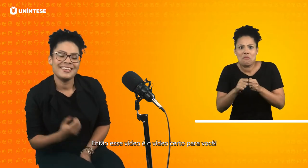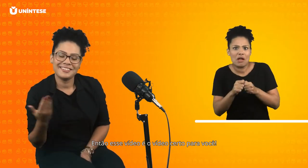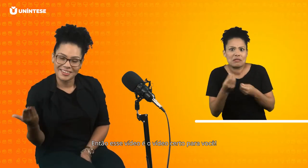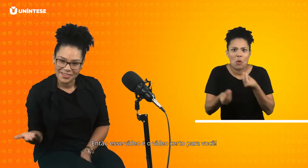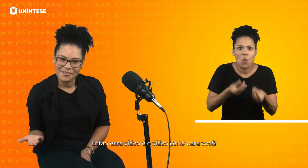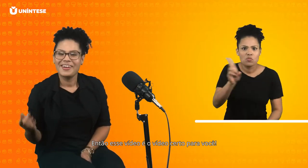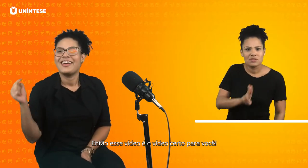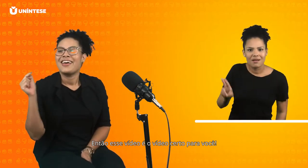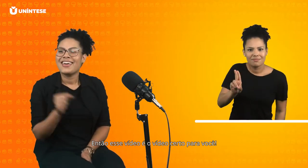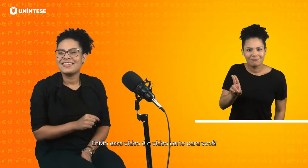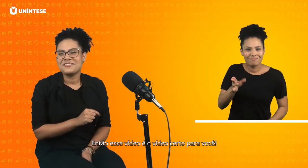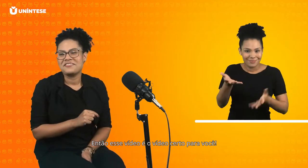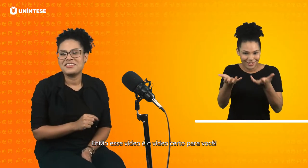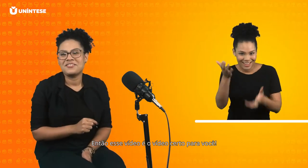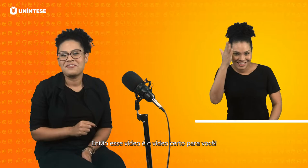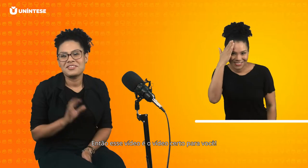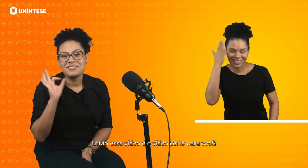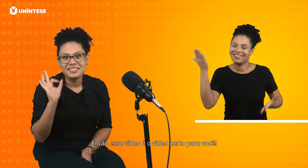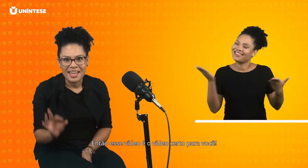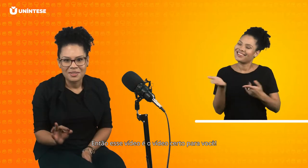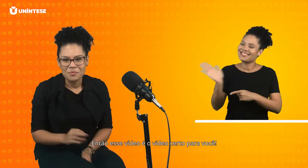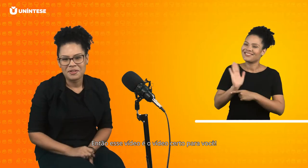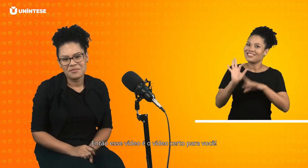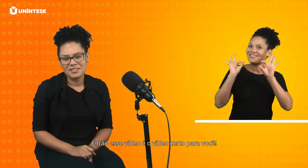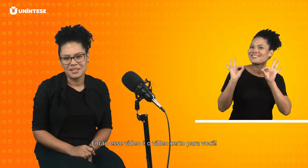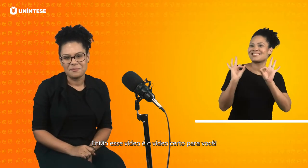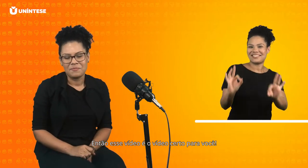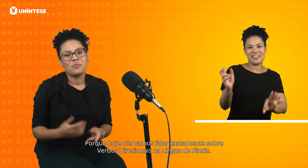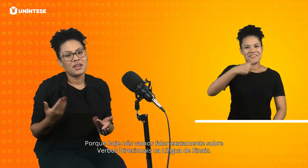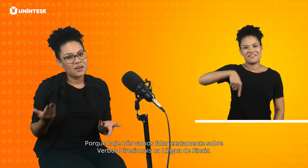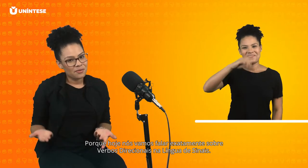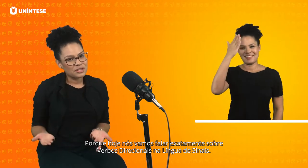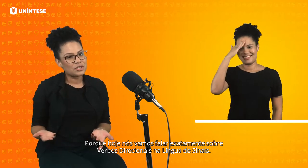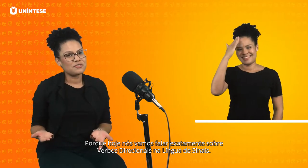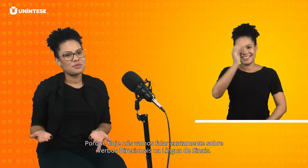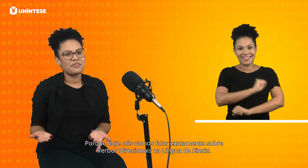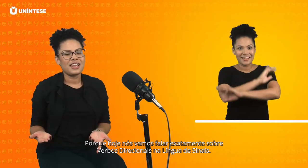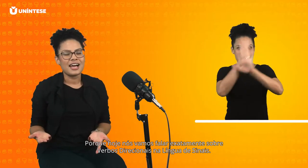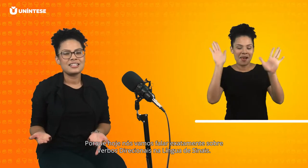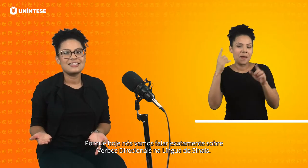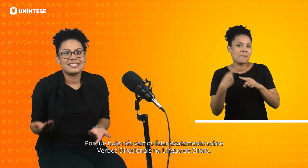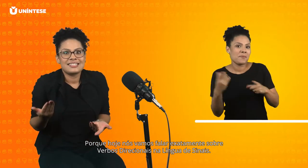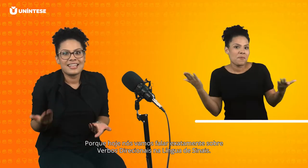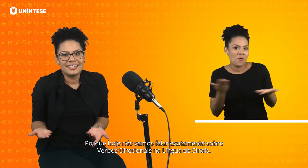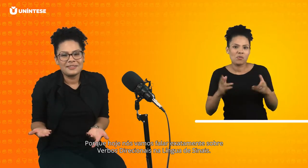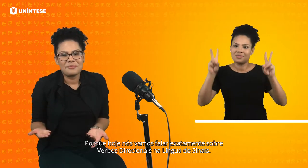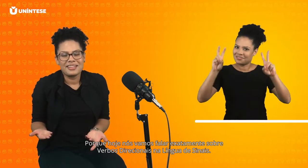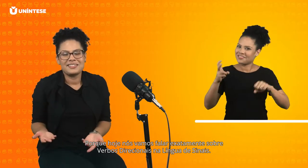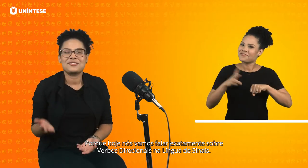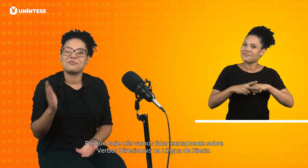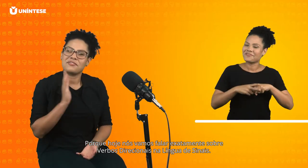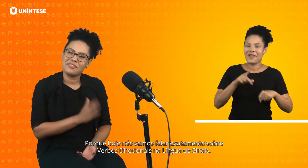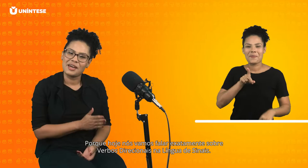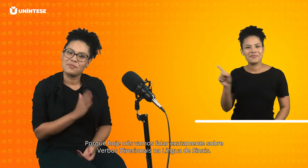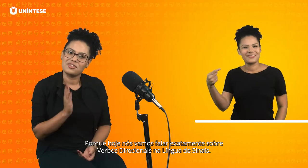Então, esse vídeo é o vídeo certo para você, porque hoje nós vamos falar exatamente sobre verbos